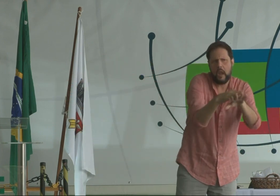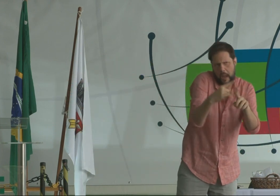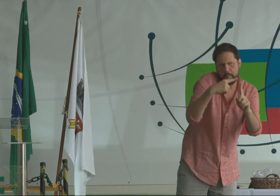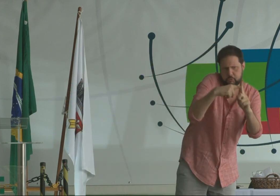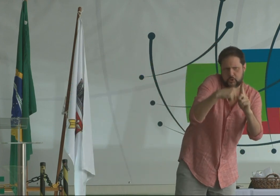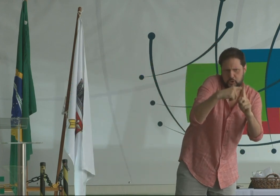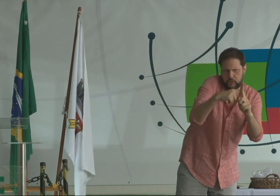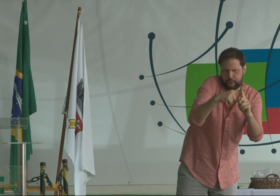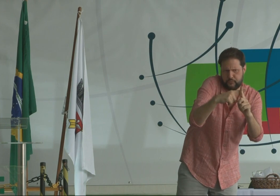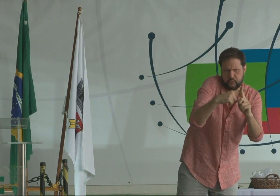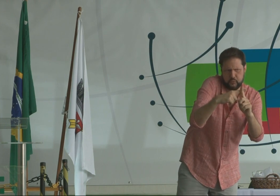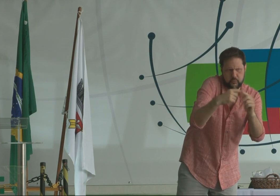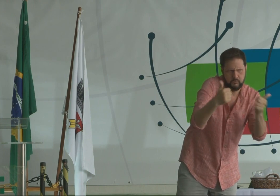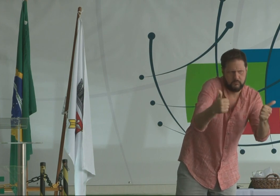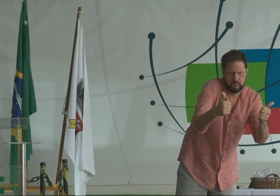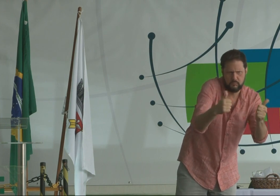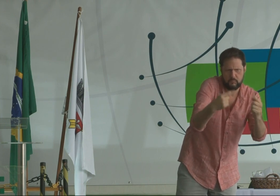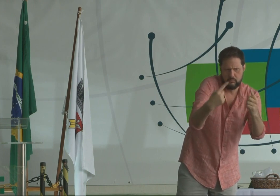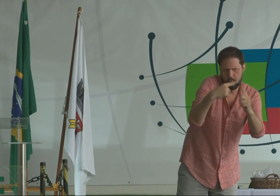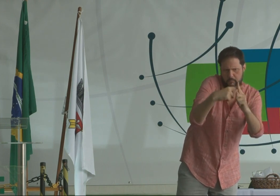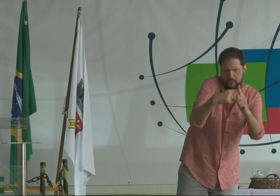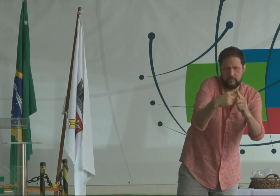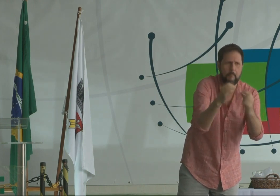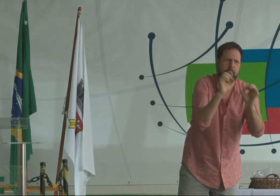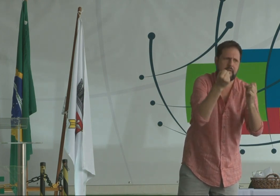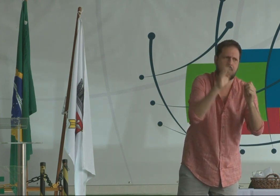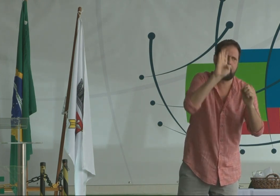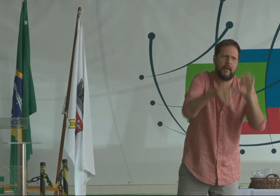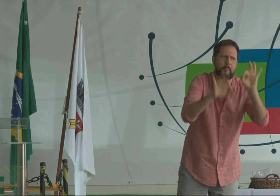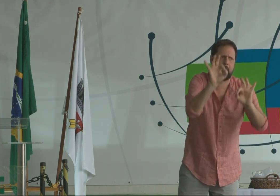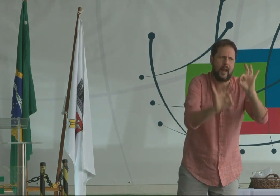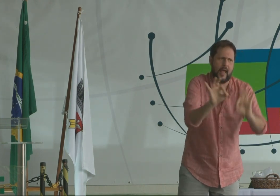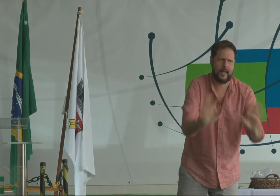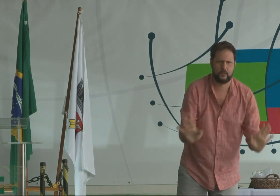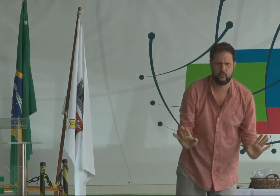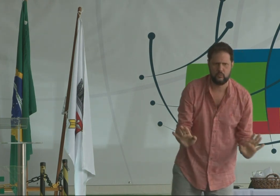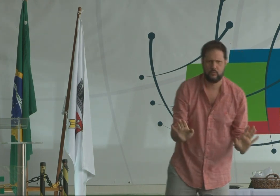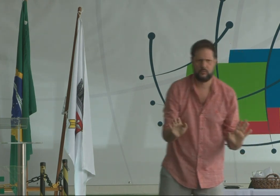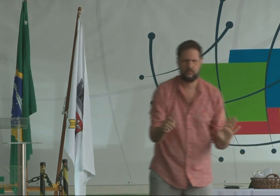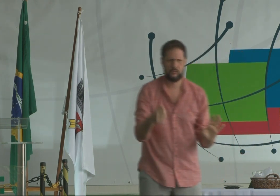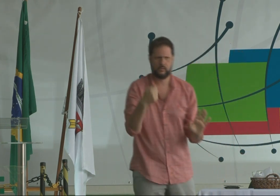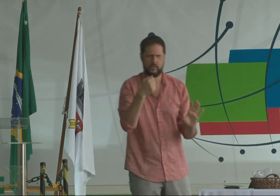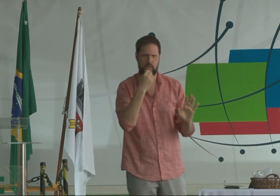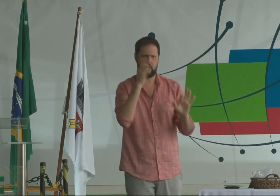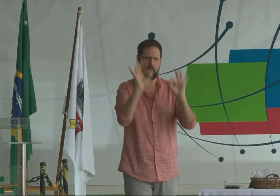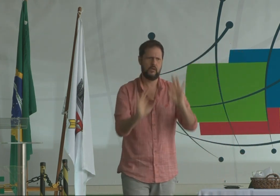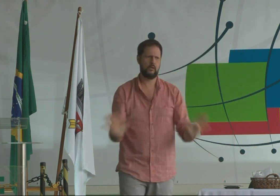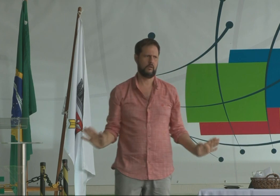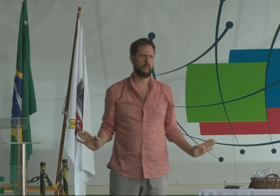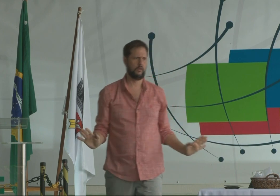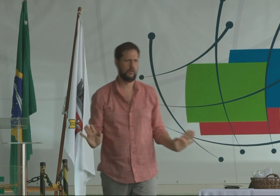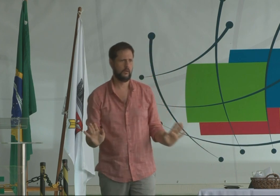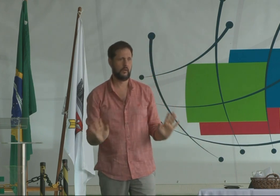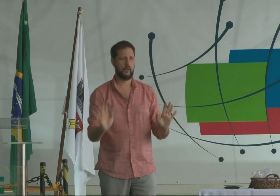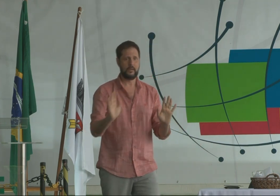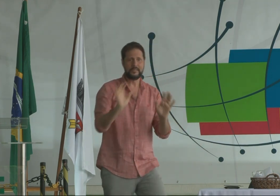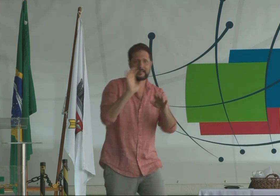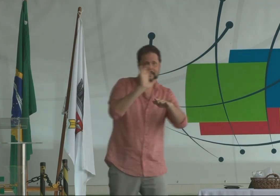E aí? A gente fala, a questão positiva da inclusão? Sim, sim, é positivo. Mas tem que estar bem preparado. Temos que preparar bem